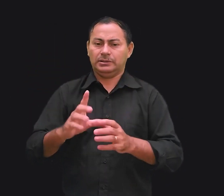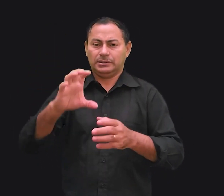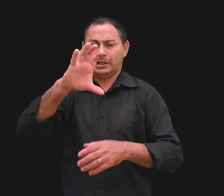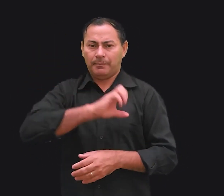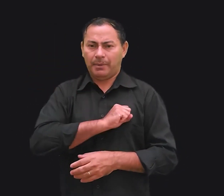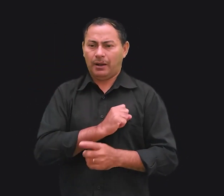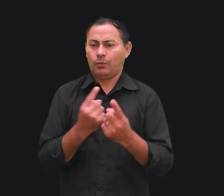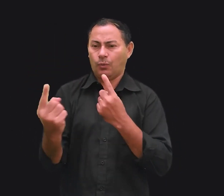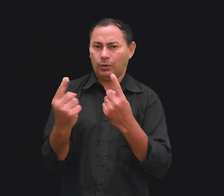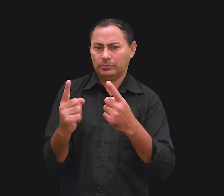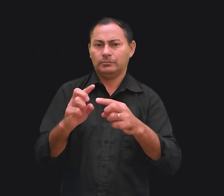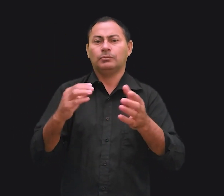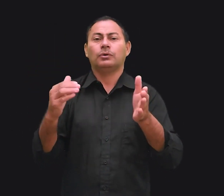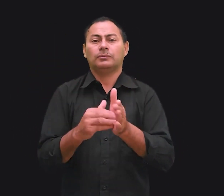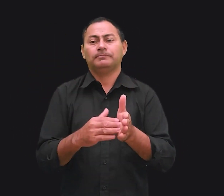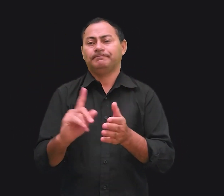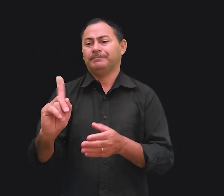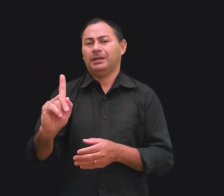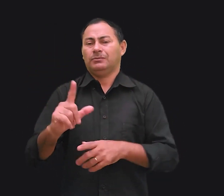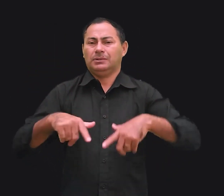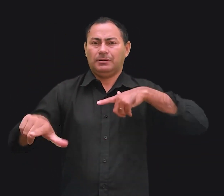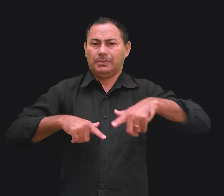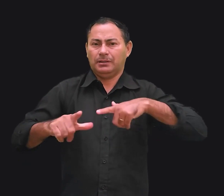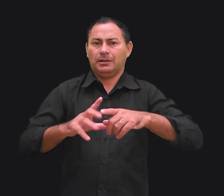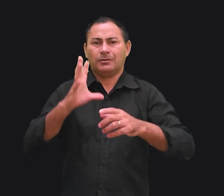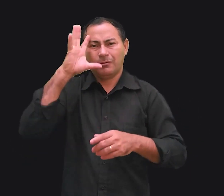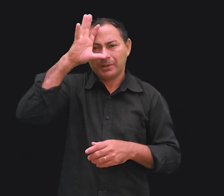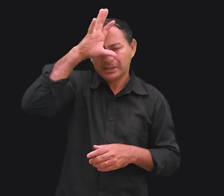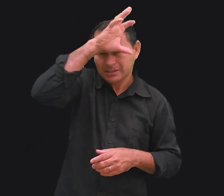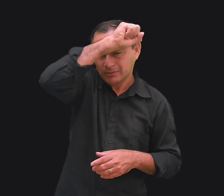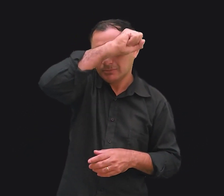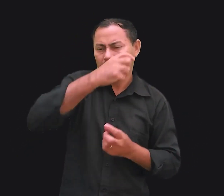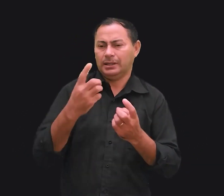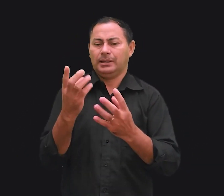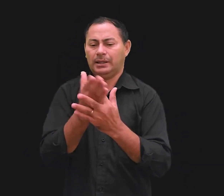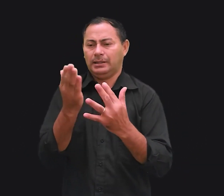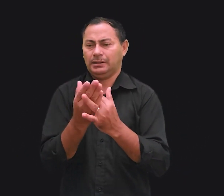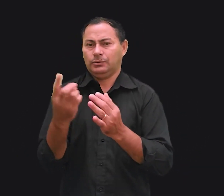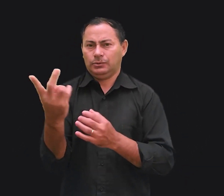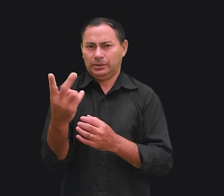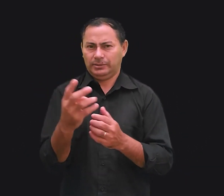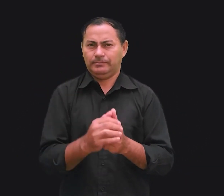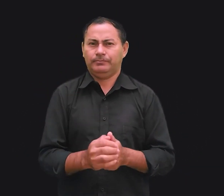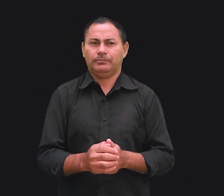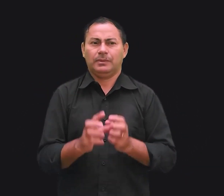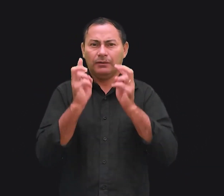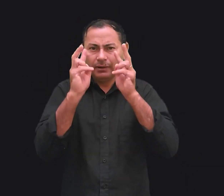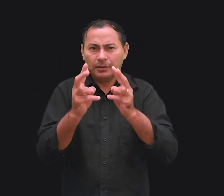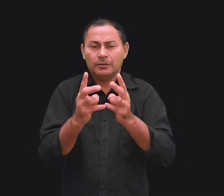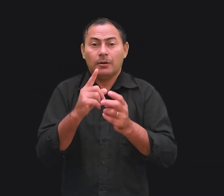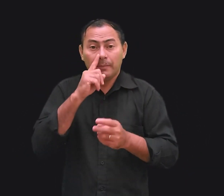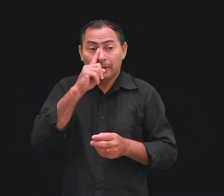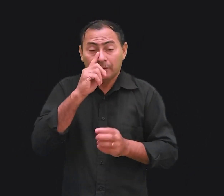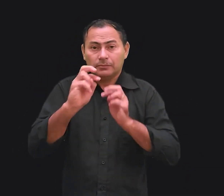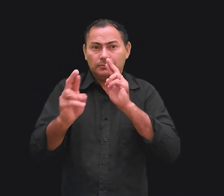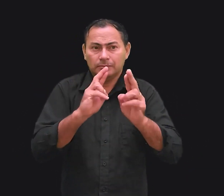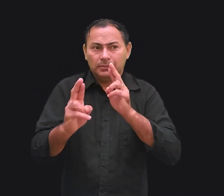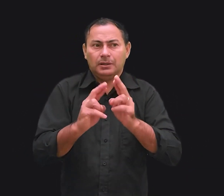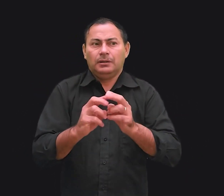Cristo para se amarem, e por último, não estão trabalhando a compreensão entre eles. Considere o perigo de um